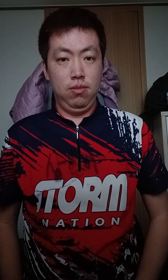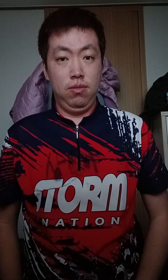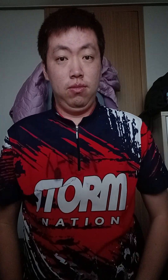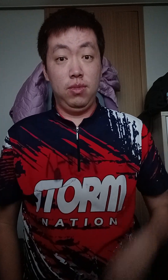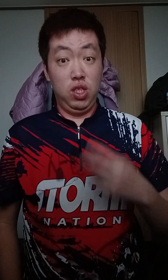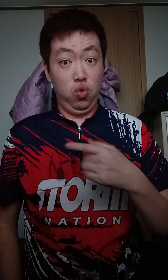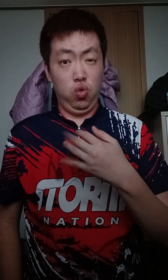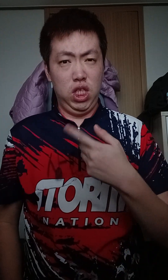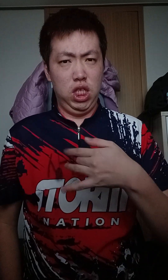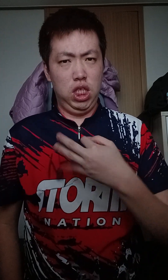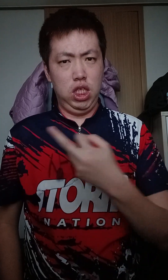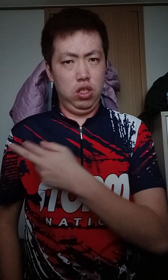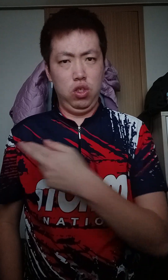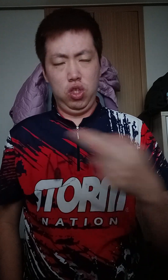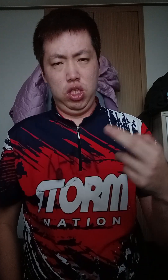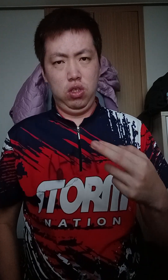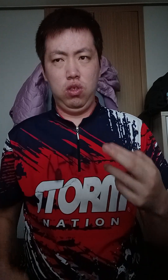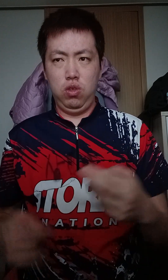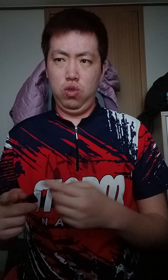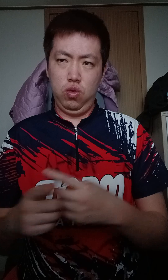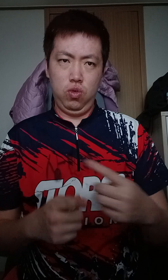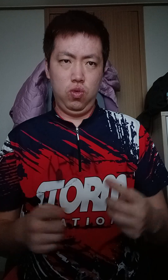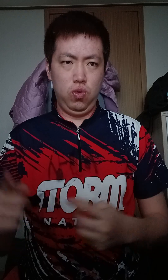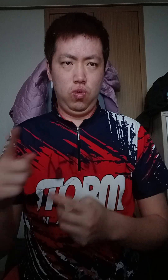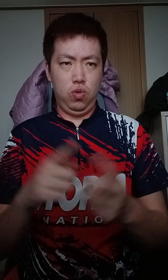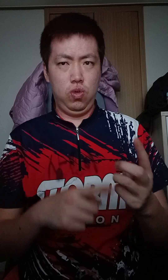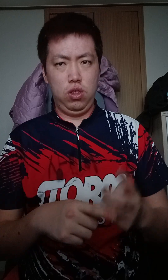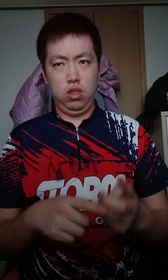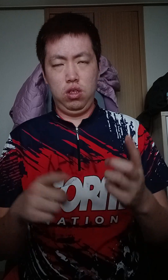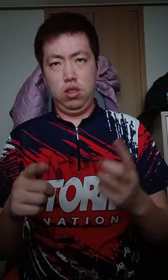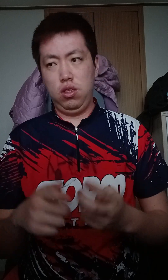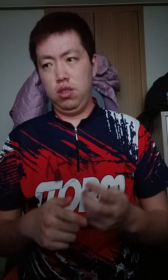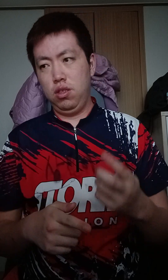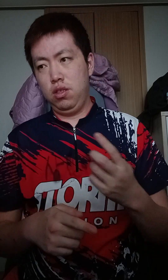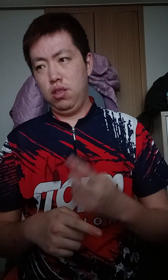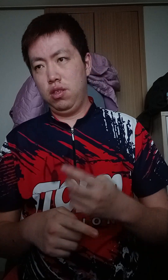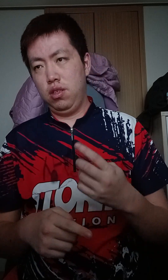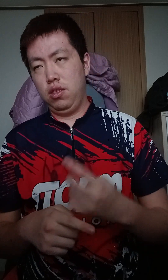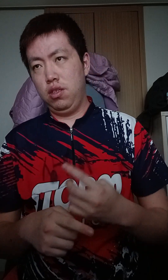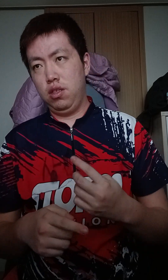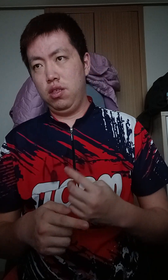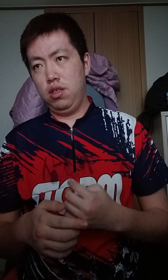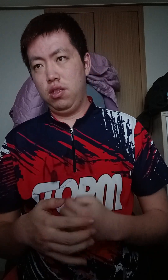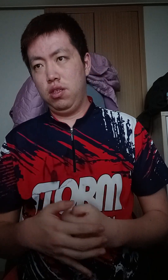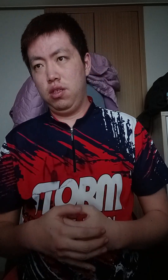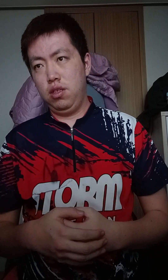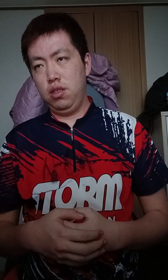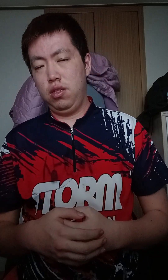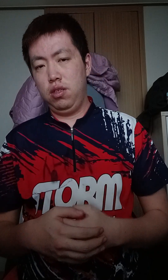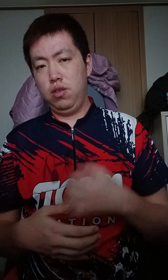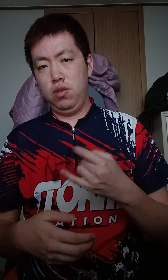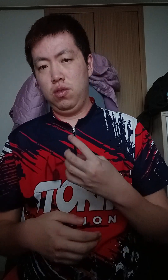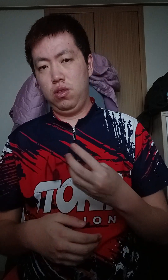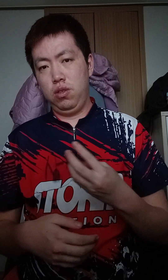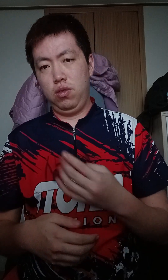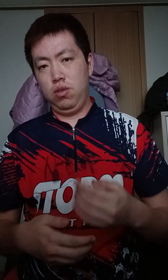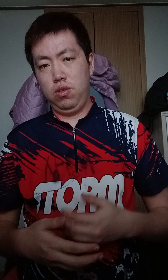전원조치로 관련해서 계속 원장이 접촉하고 있고 복지부 질의 요청하고 질의 결과